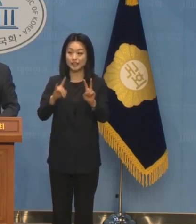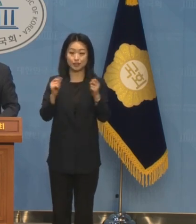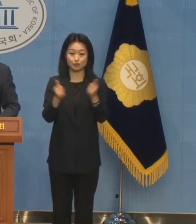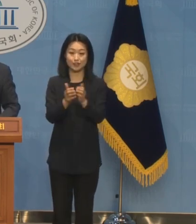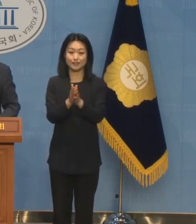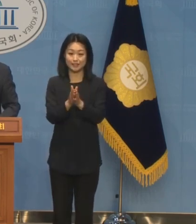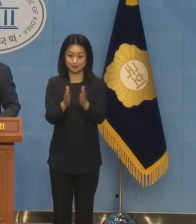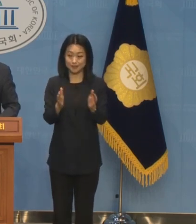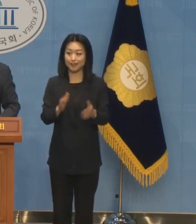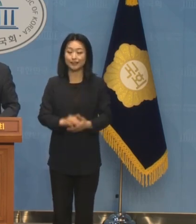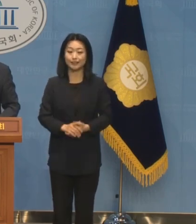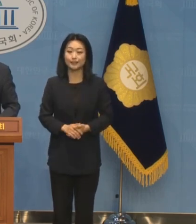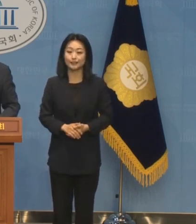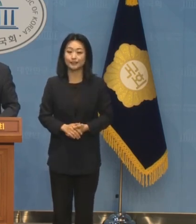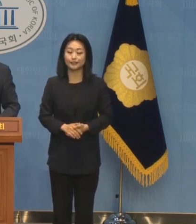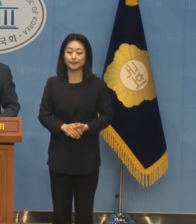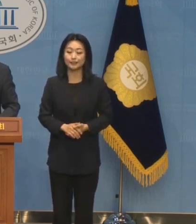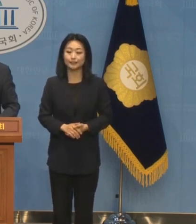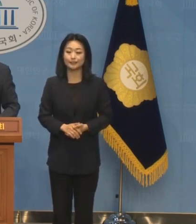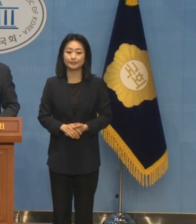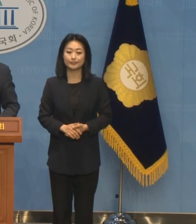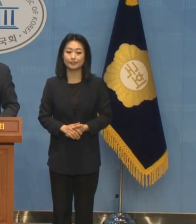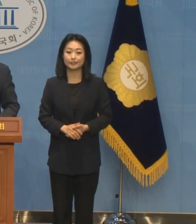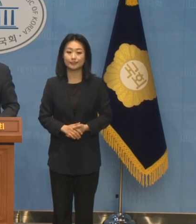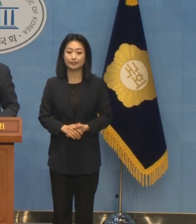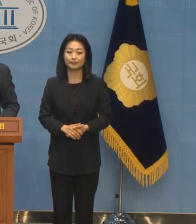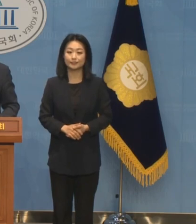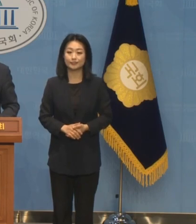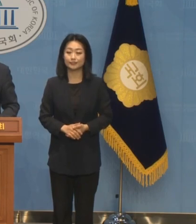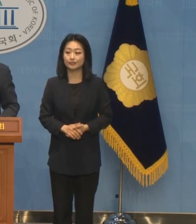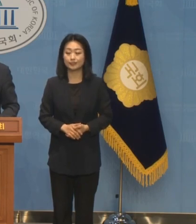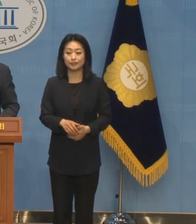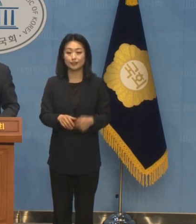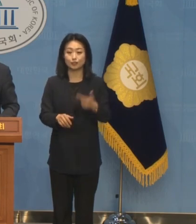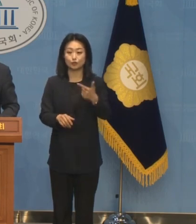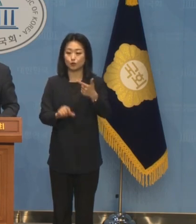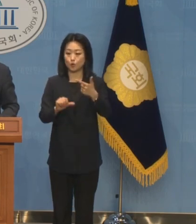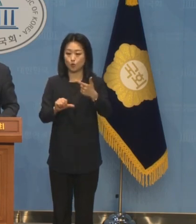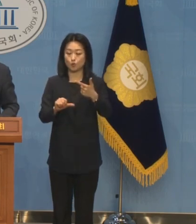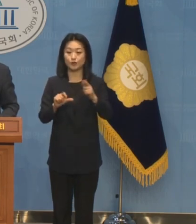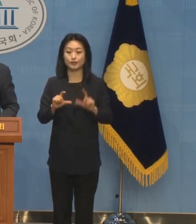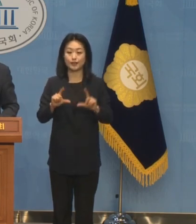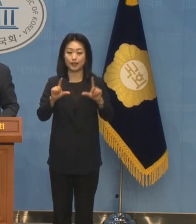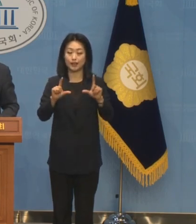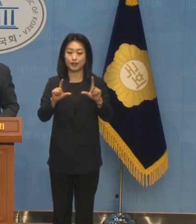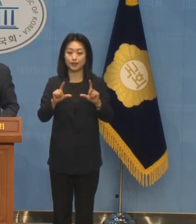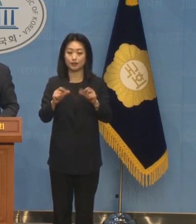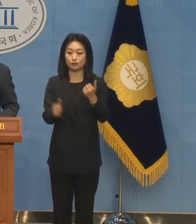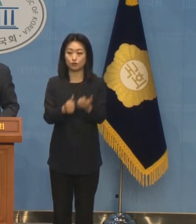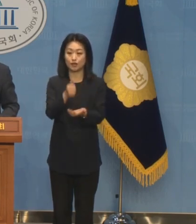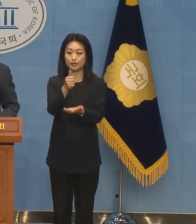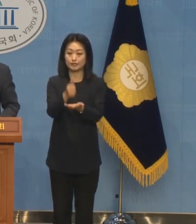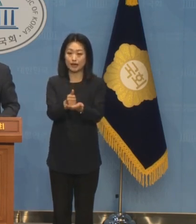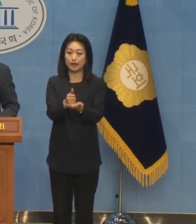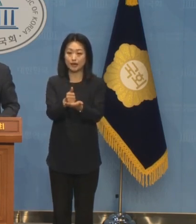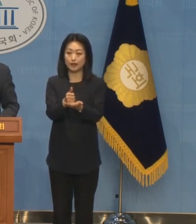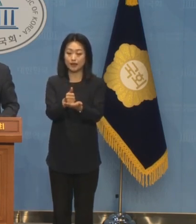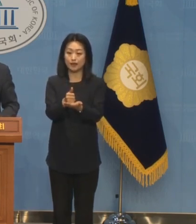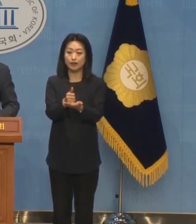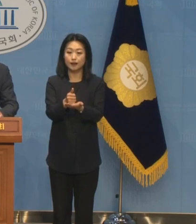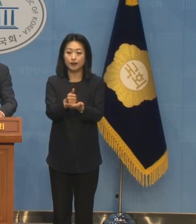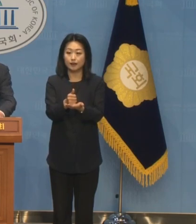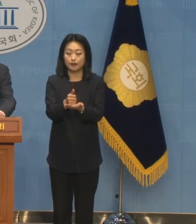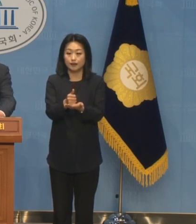됐습니다 아 시작이 됐는데요 어 6월 5일 날 의장을